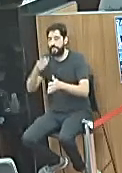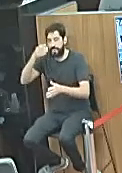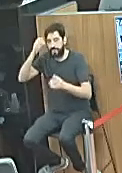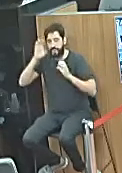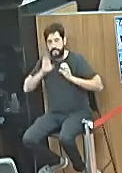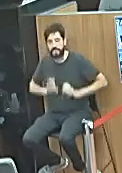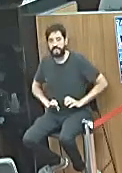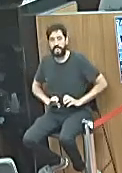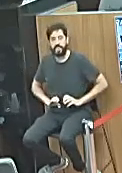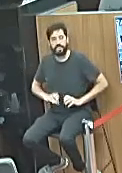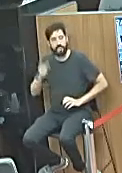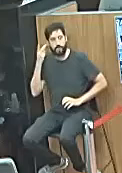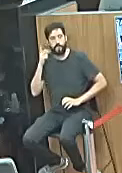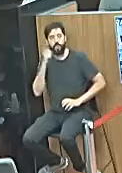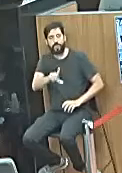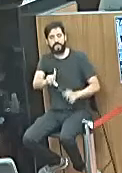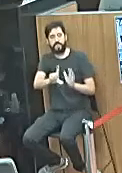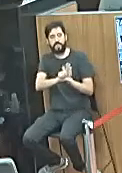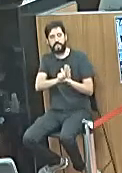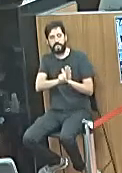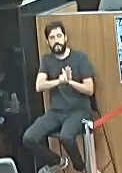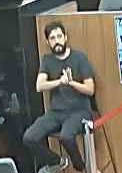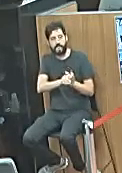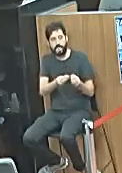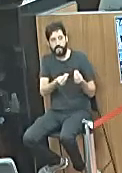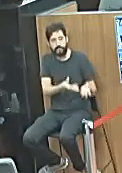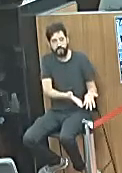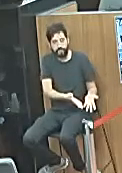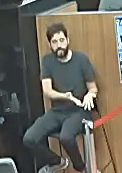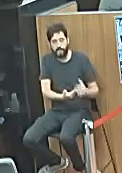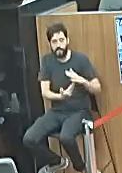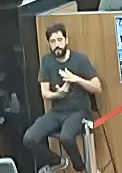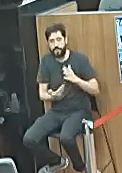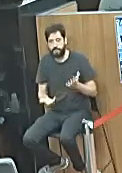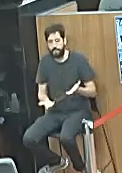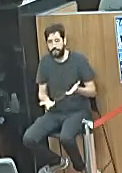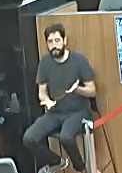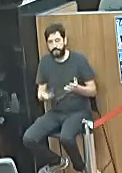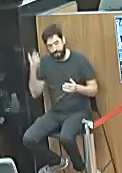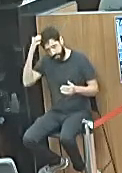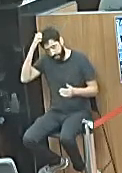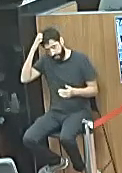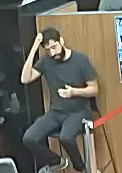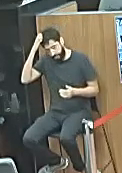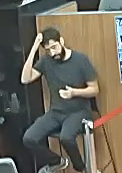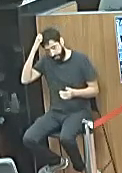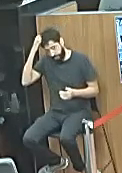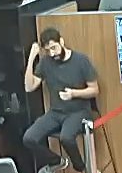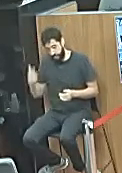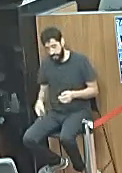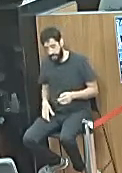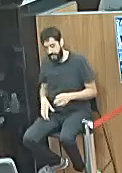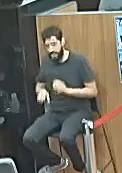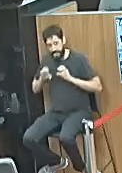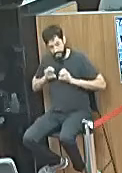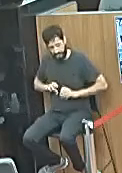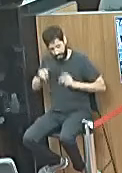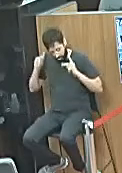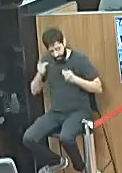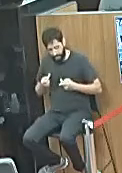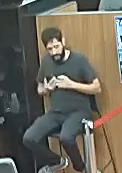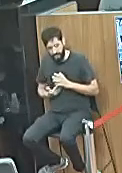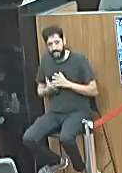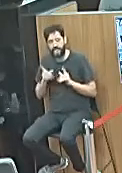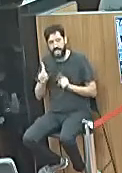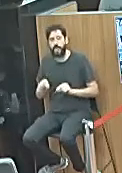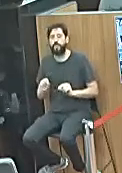para ter uma lei né é o máximo da data do exercício da cidadania humana conseguir ter